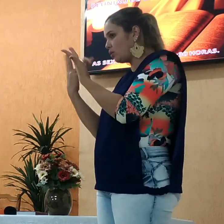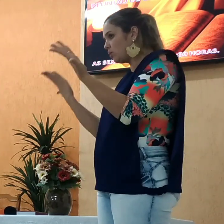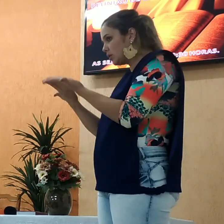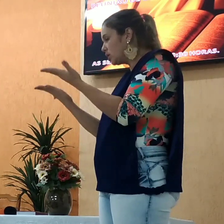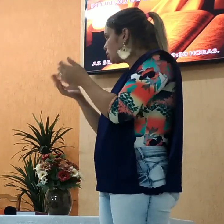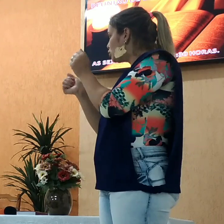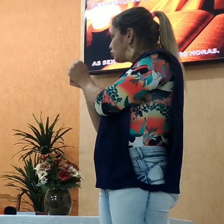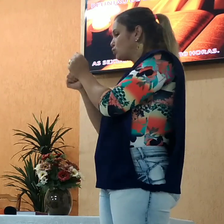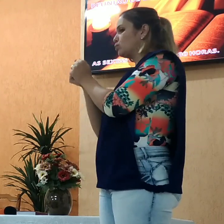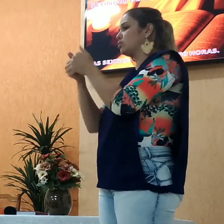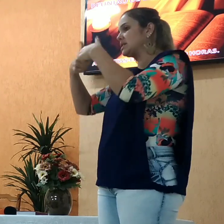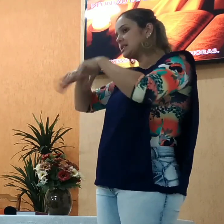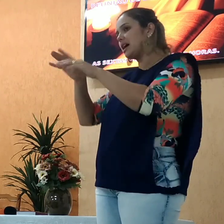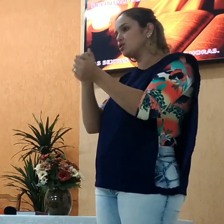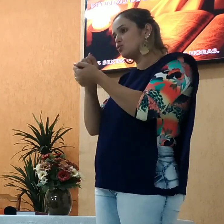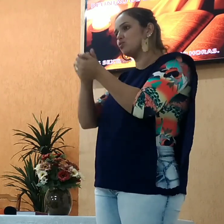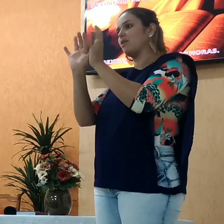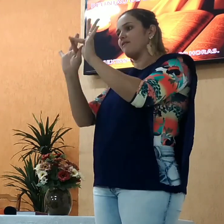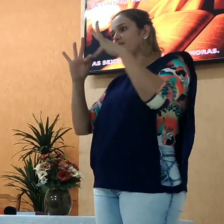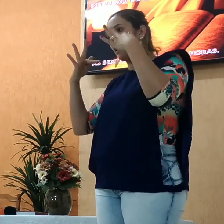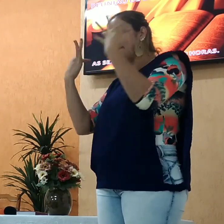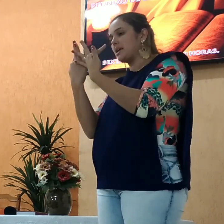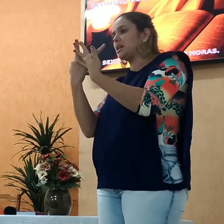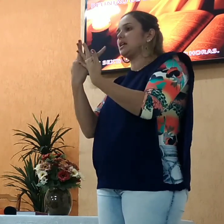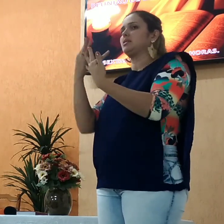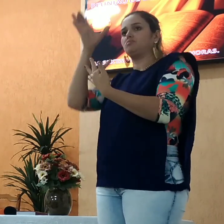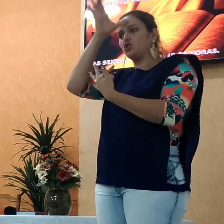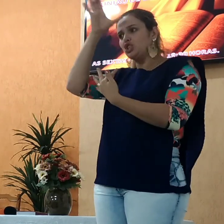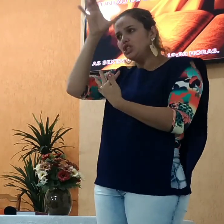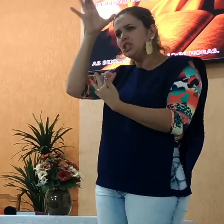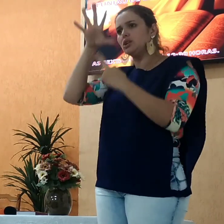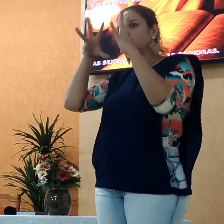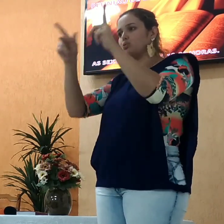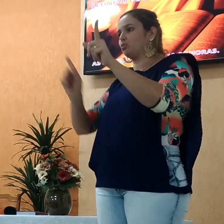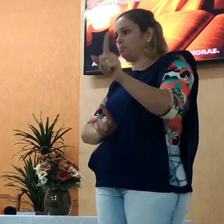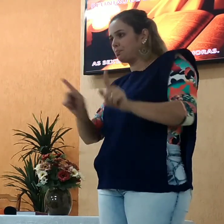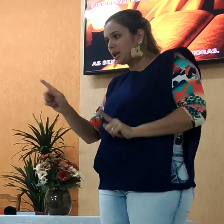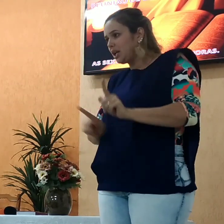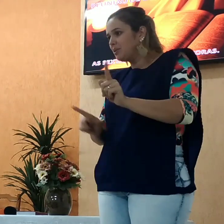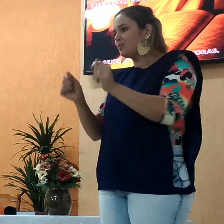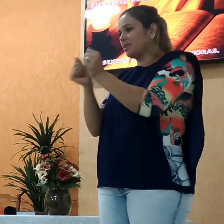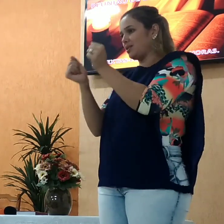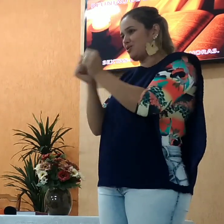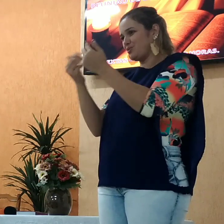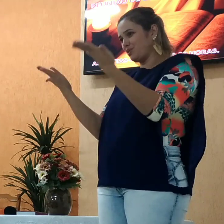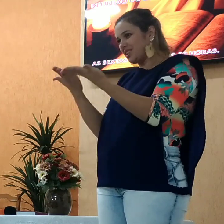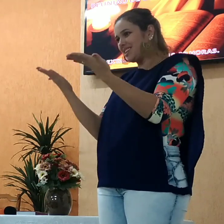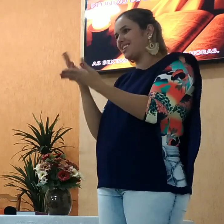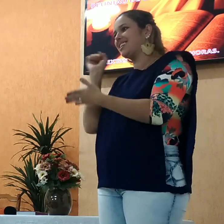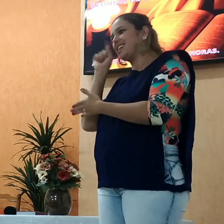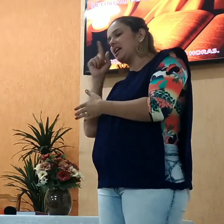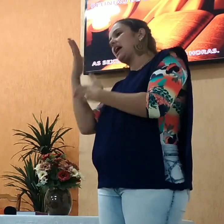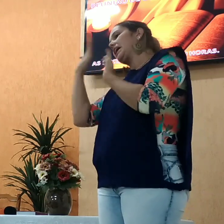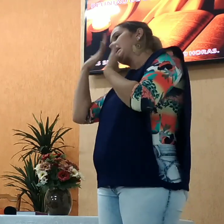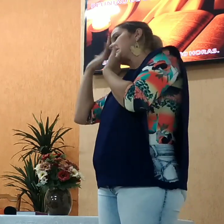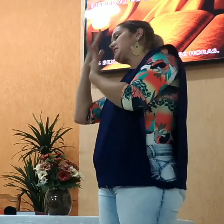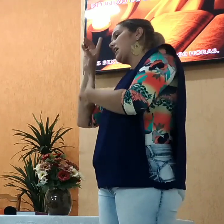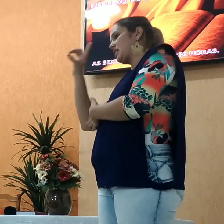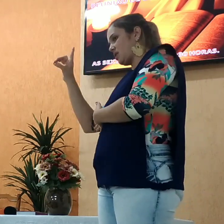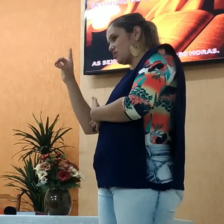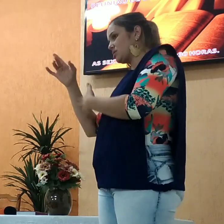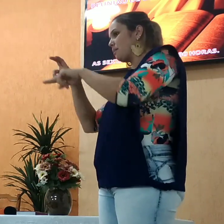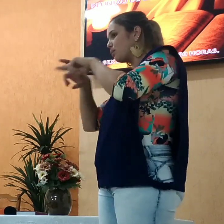aqui ajudando a família, as tias, os primos, estão aqui junto, agradecendo a Deus. E nós